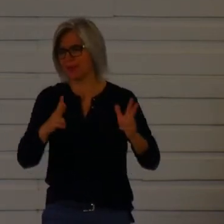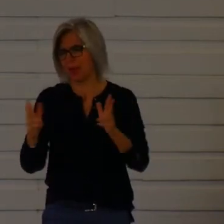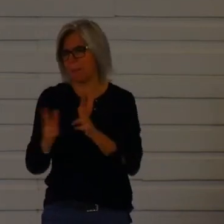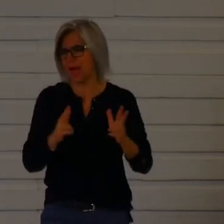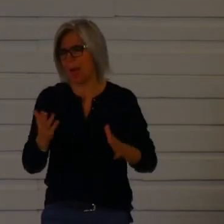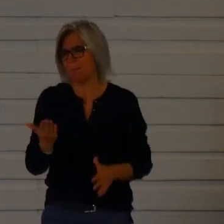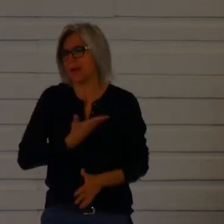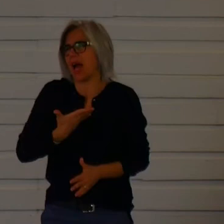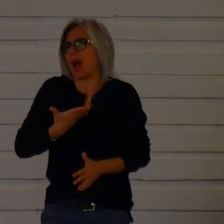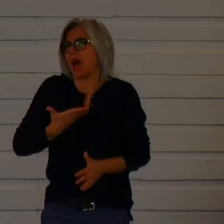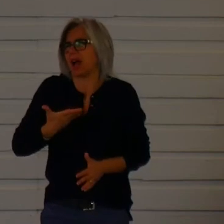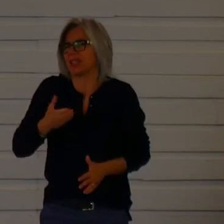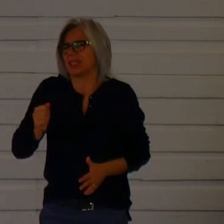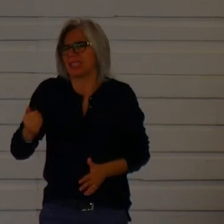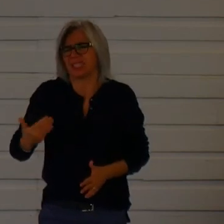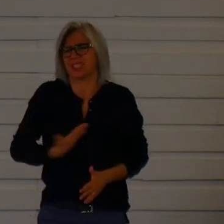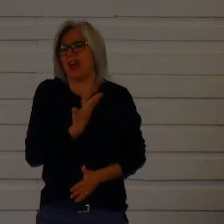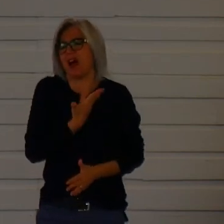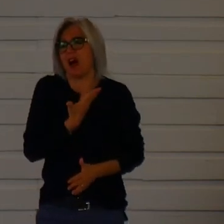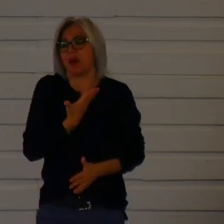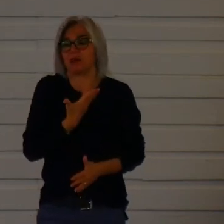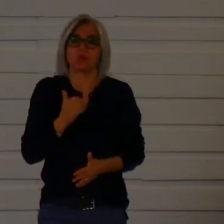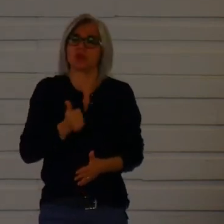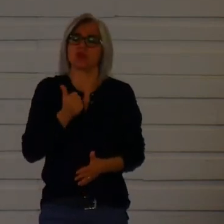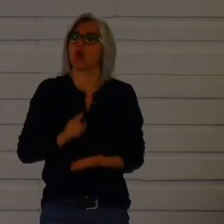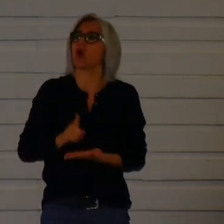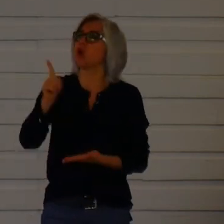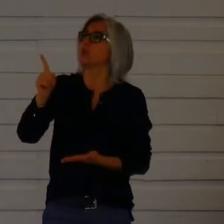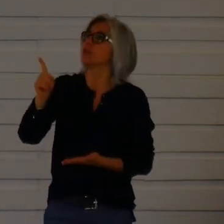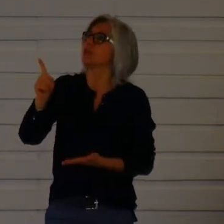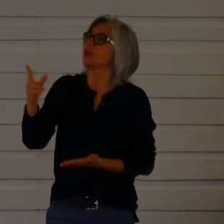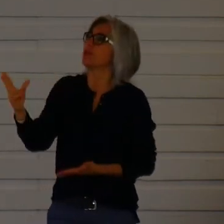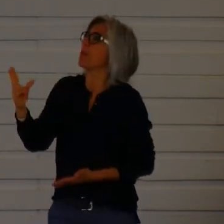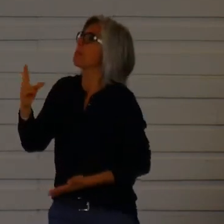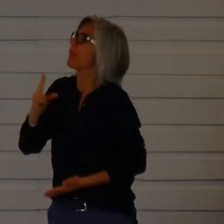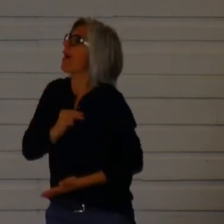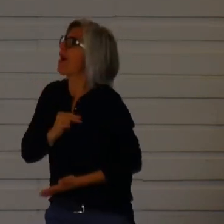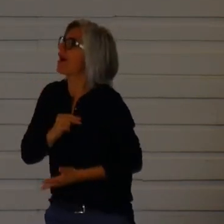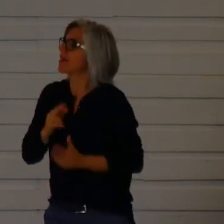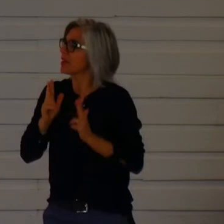La tempesta la può calmare uno soltanto, e questo si chiama Gesù.